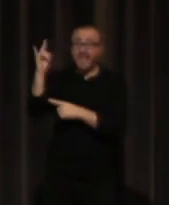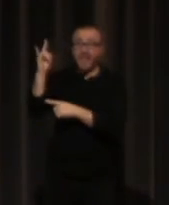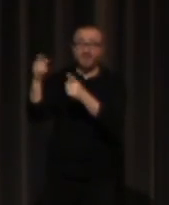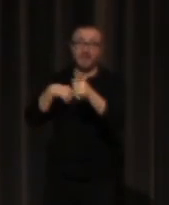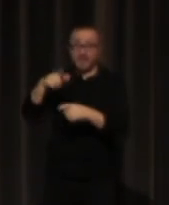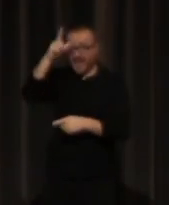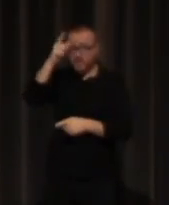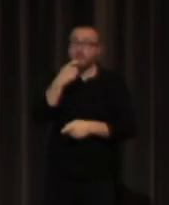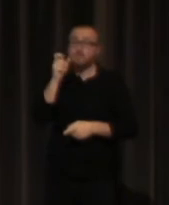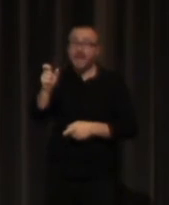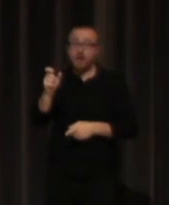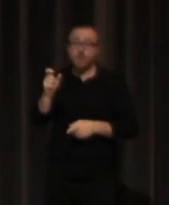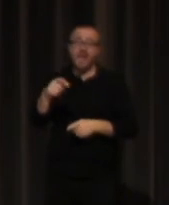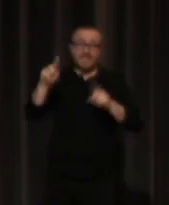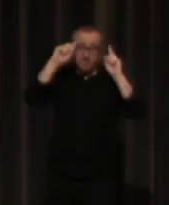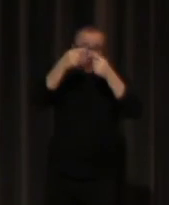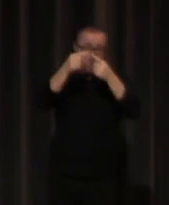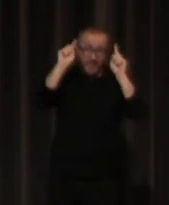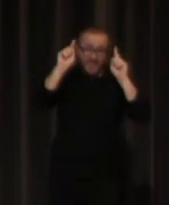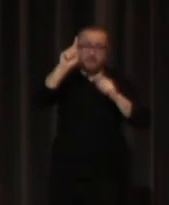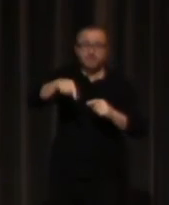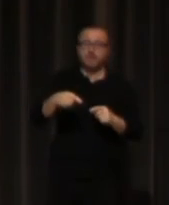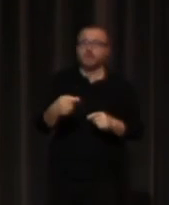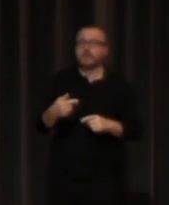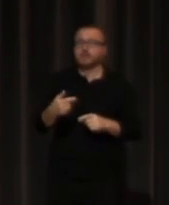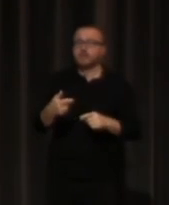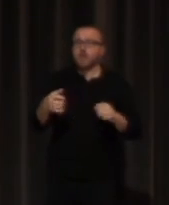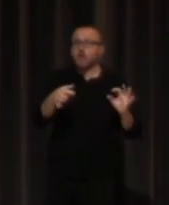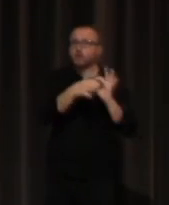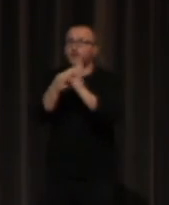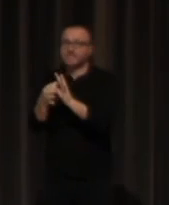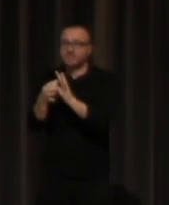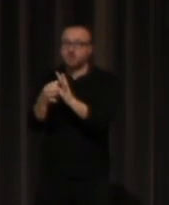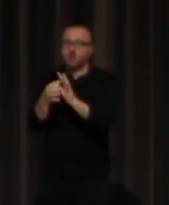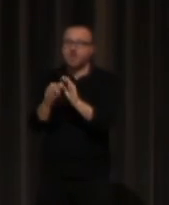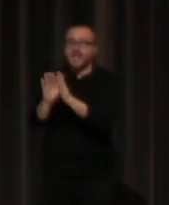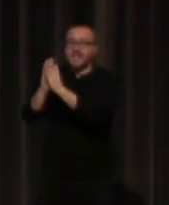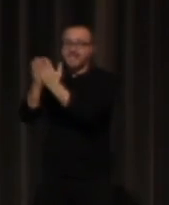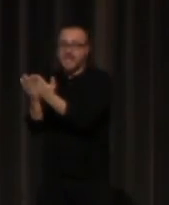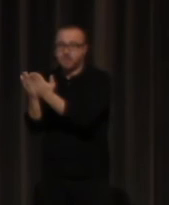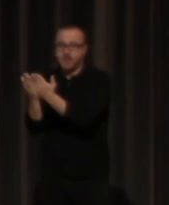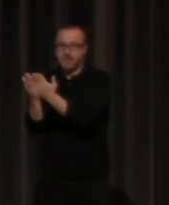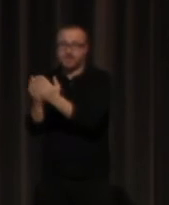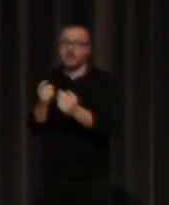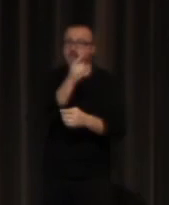i veurem que en eslové també, té una connexió amb els llibres, perquè das Buch, llibre, en